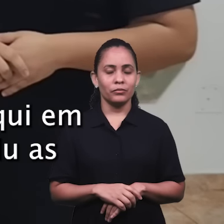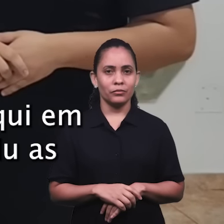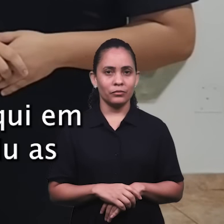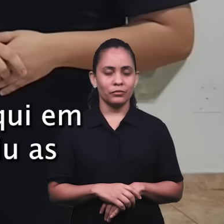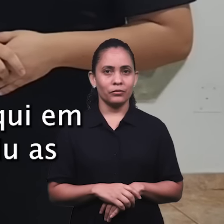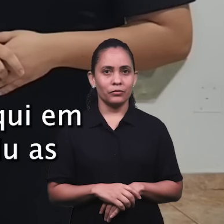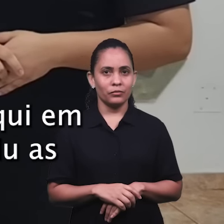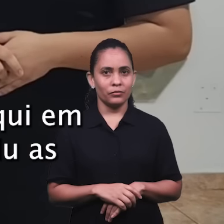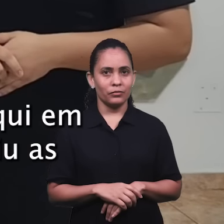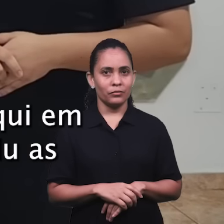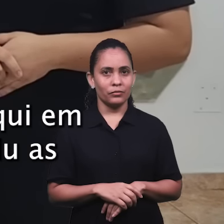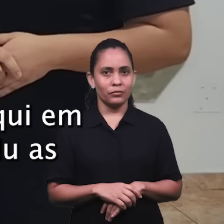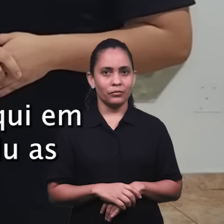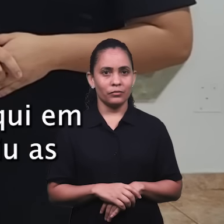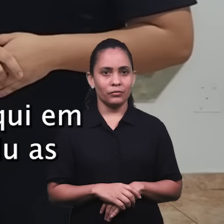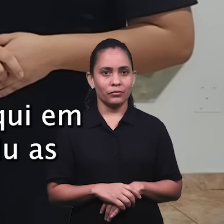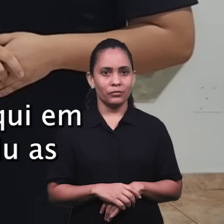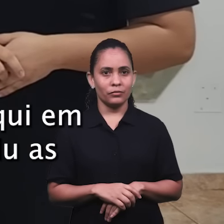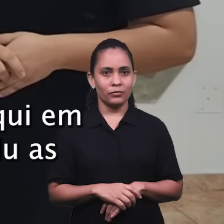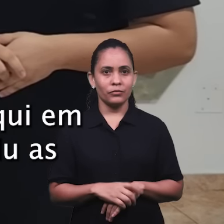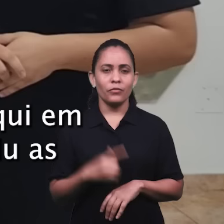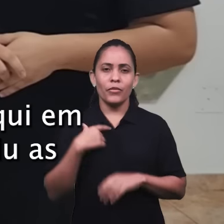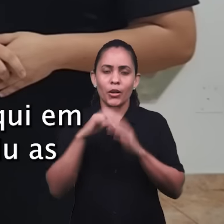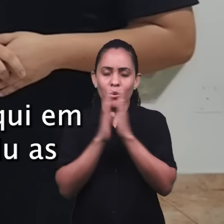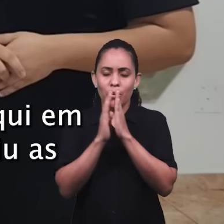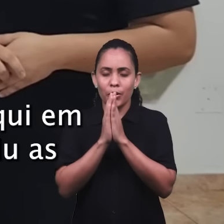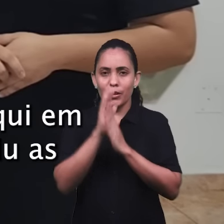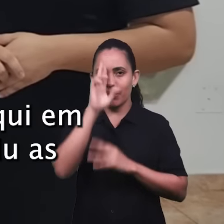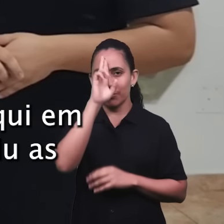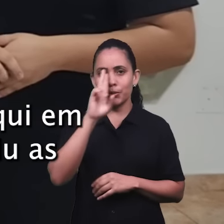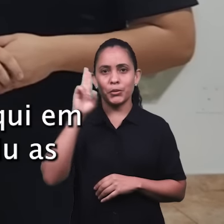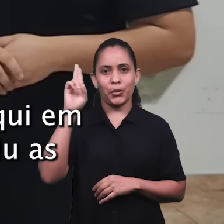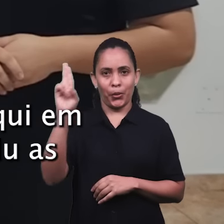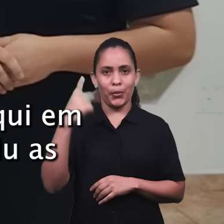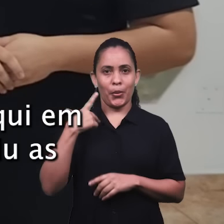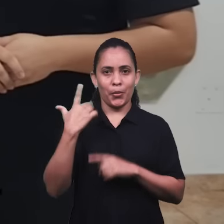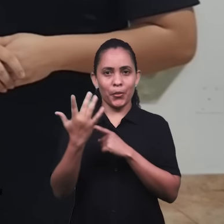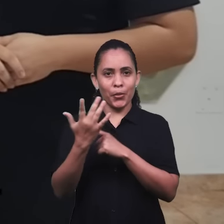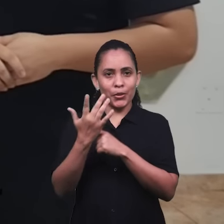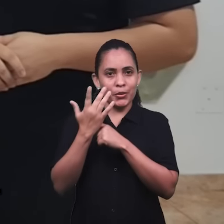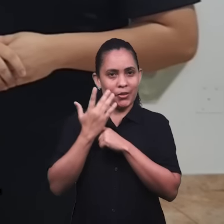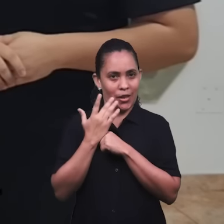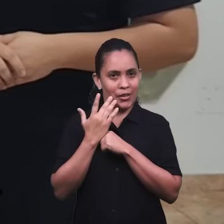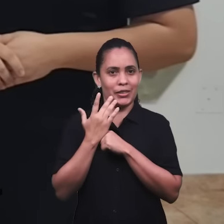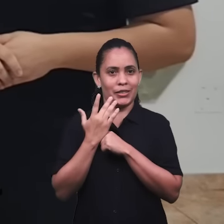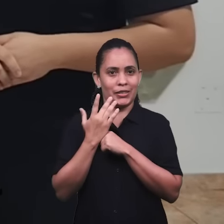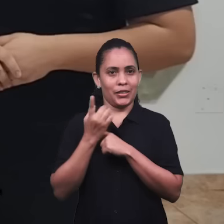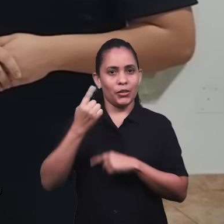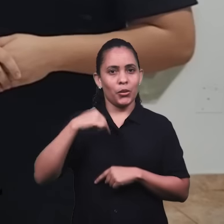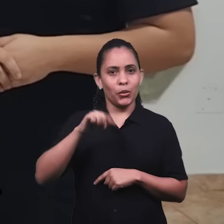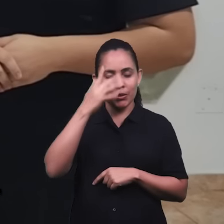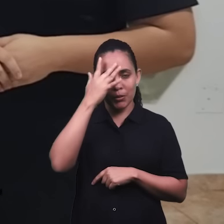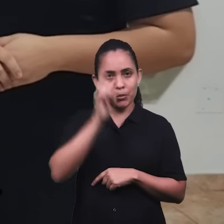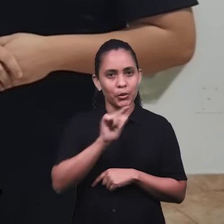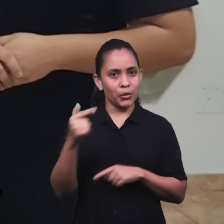LSB aquí, y que empezaban justamente esa misma semana. Y yo le pedí al Señor que por